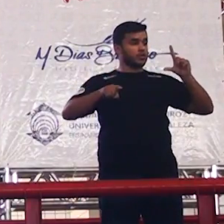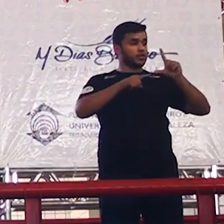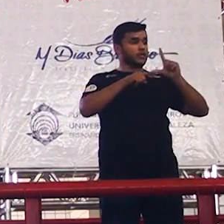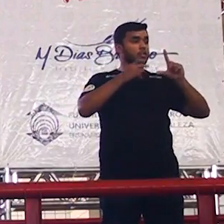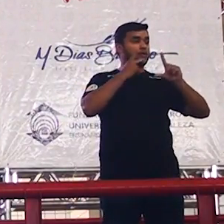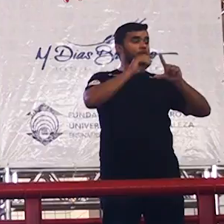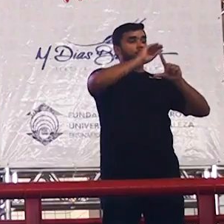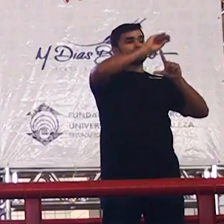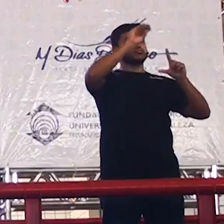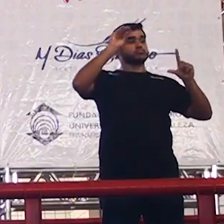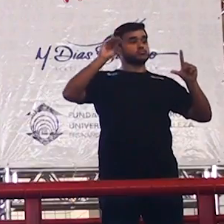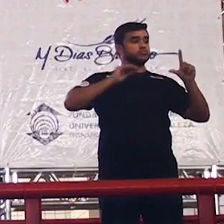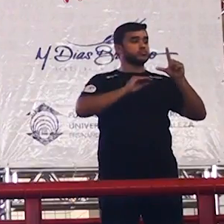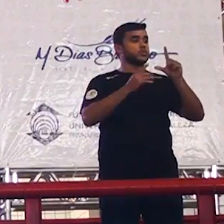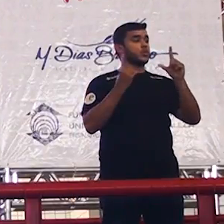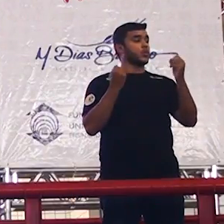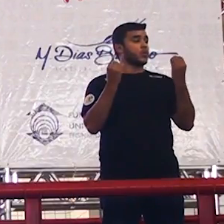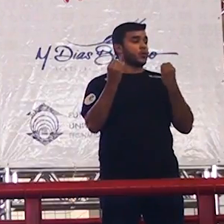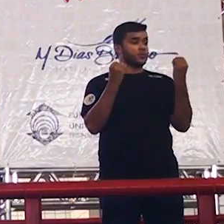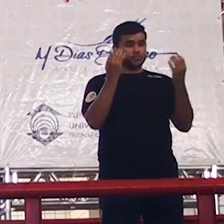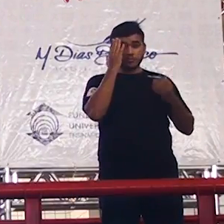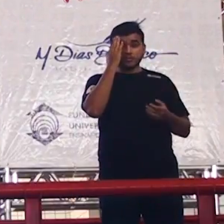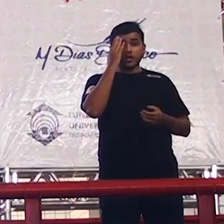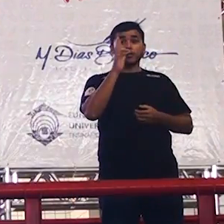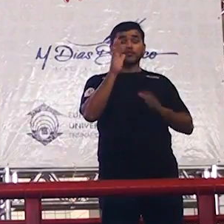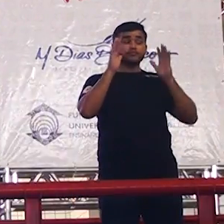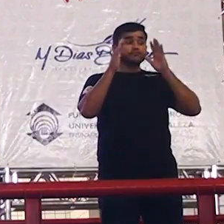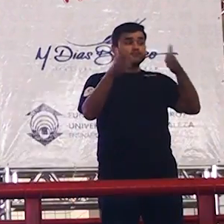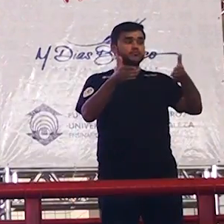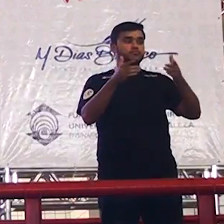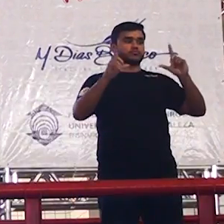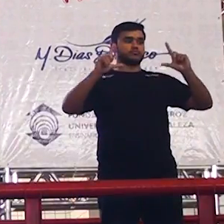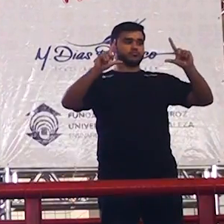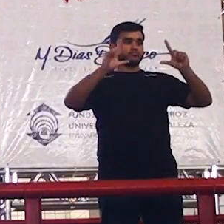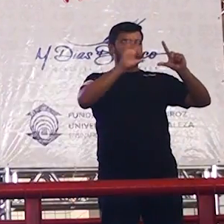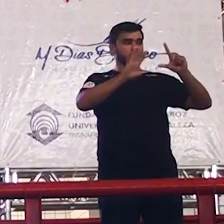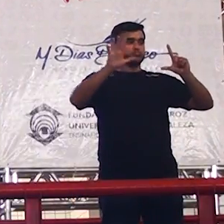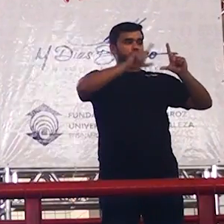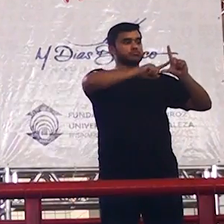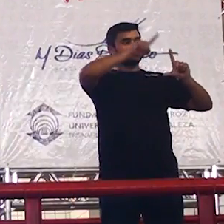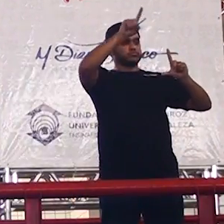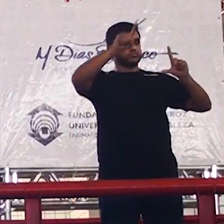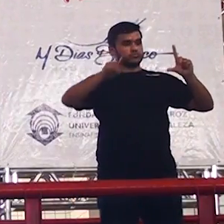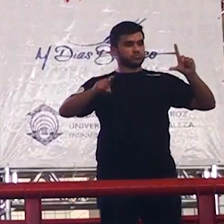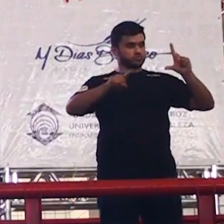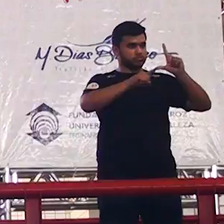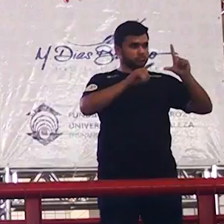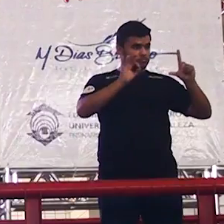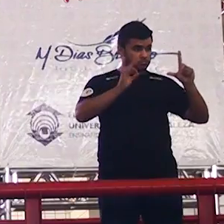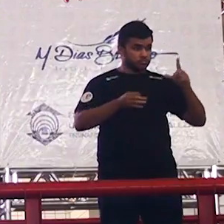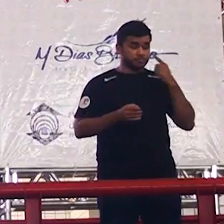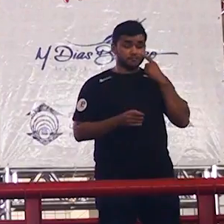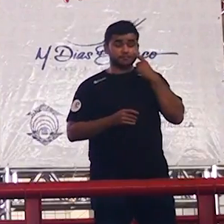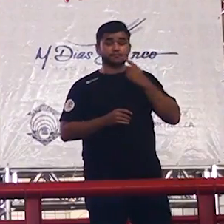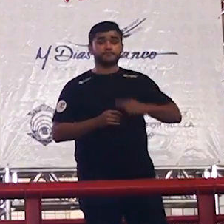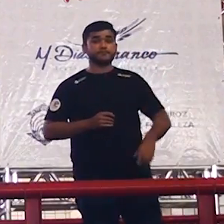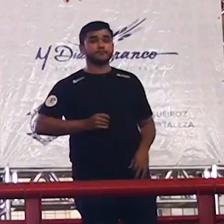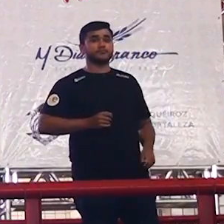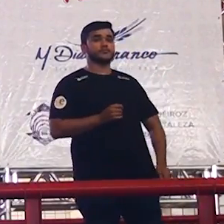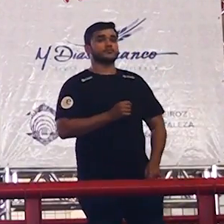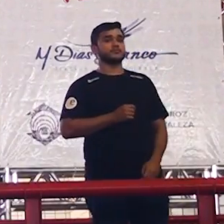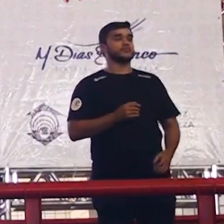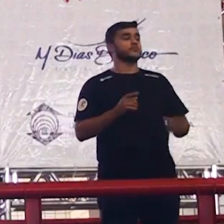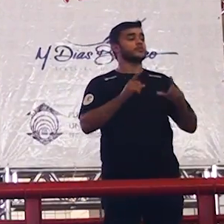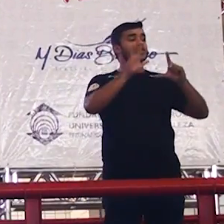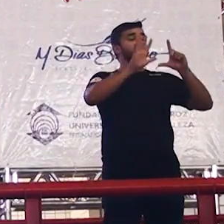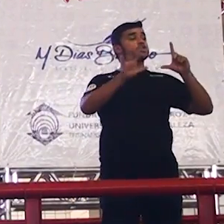Nós vamos agora se dedicar um tempo só para a área do triângulo. Então, a forma geral de calcular a área do